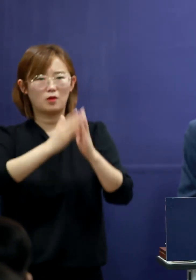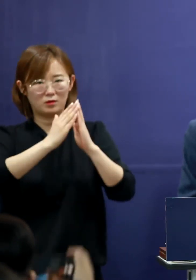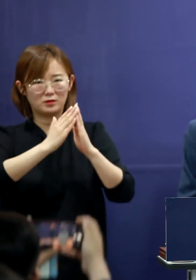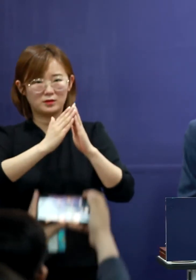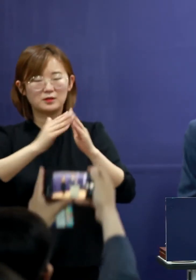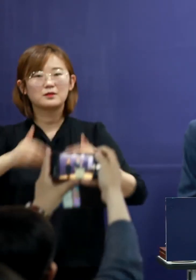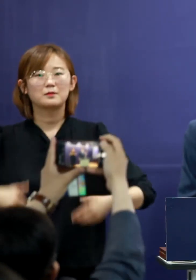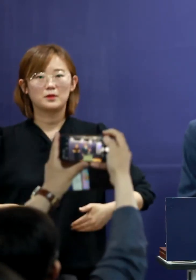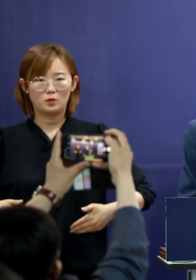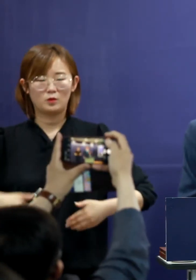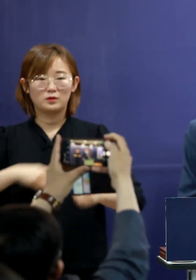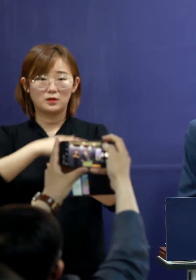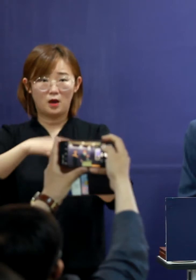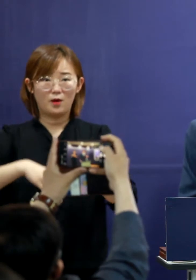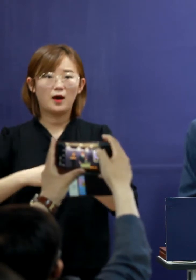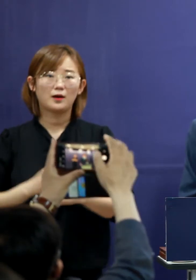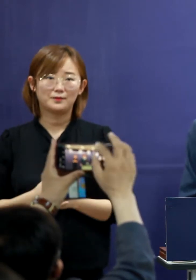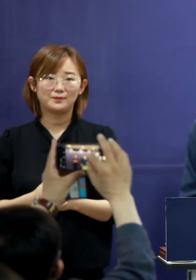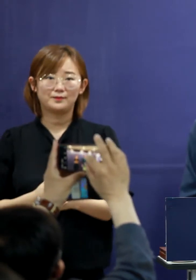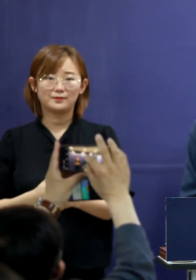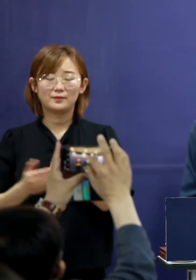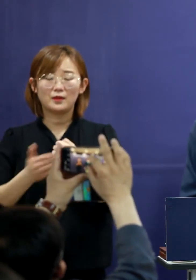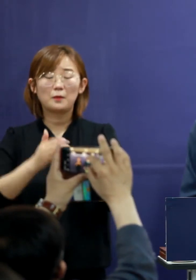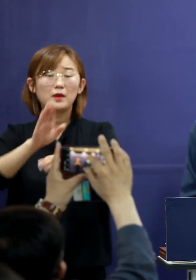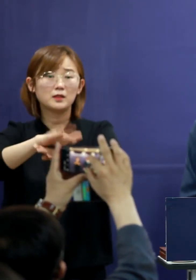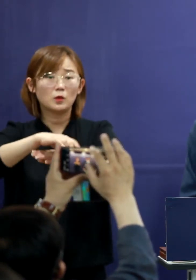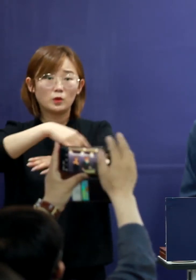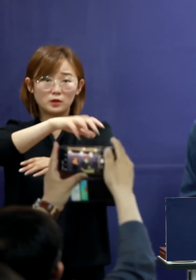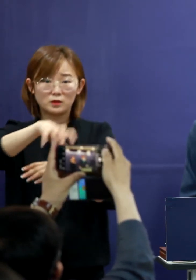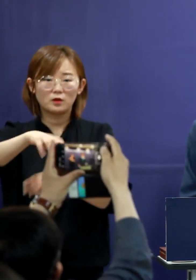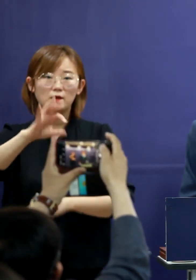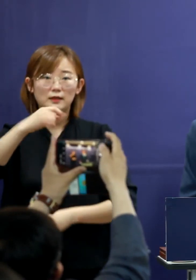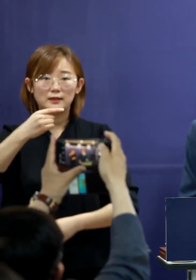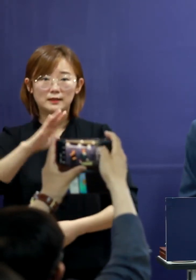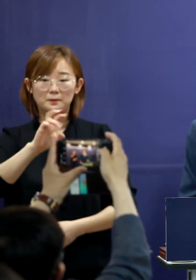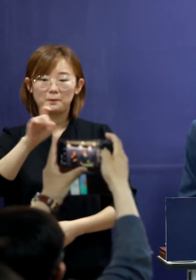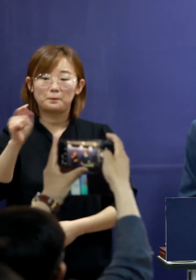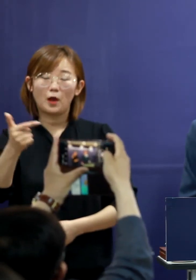그래서 2개를 추가로 설치해야 되는 그런 상황이라서